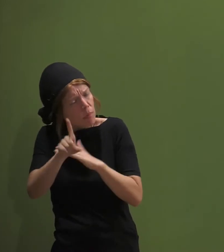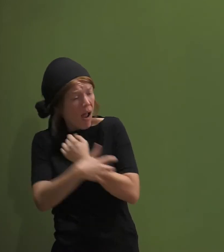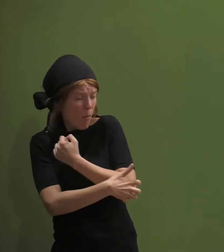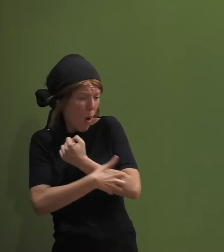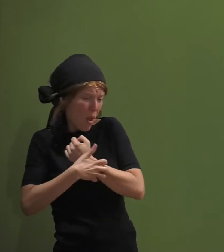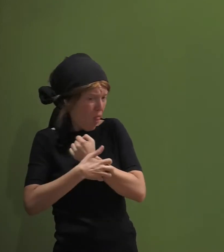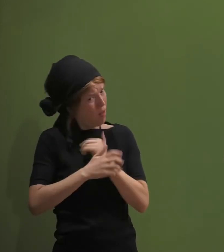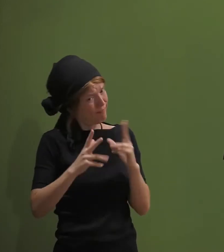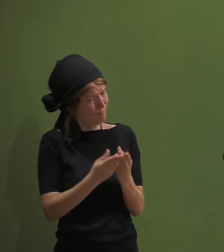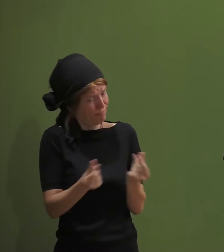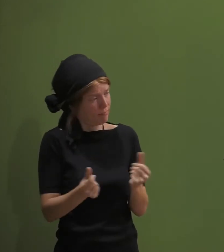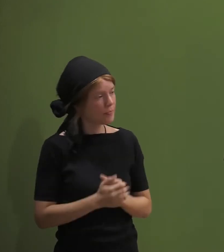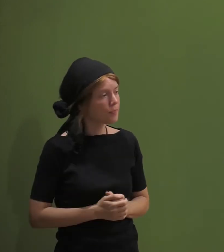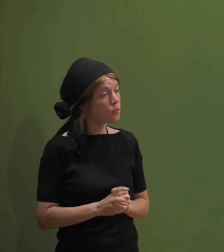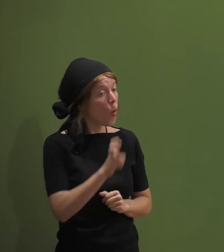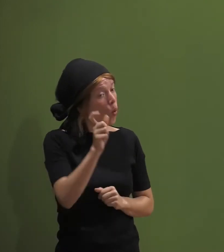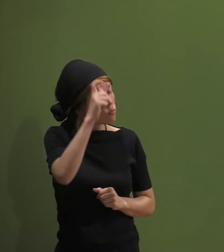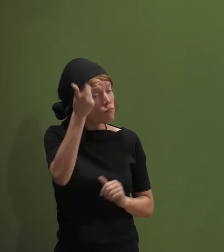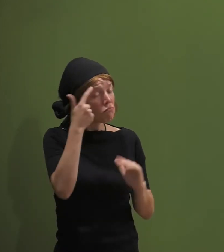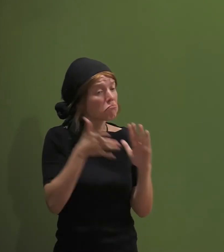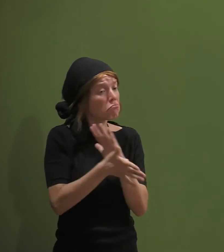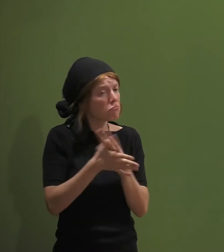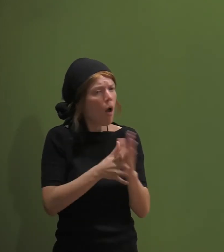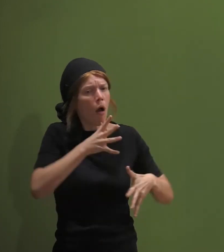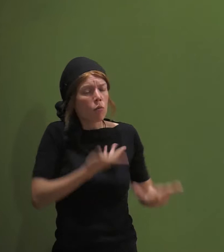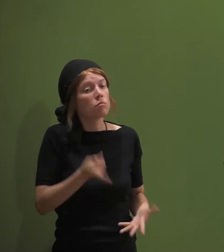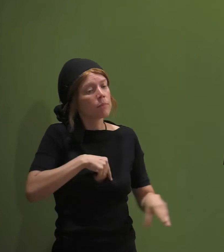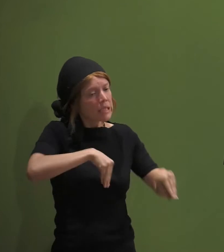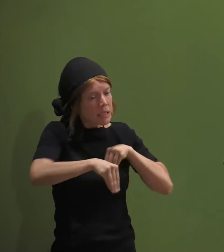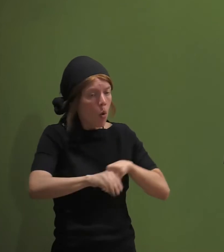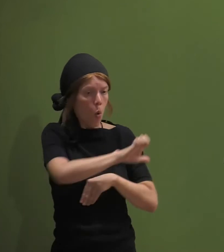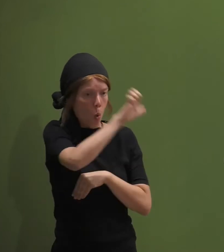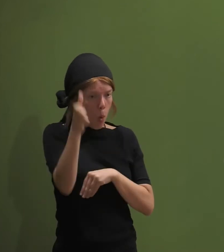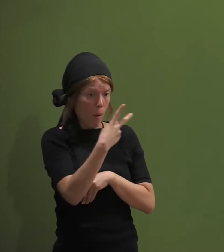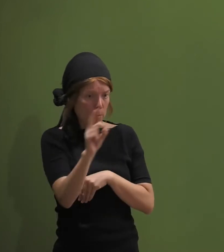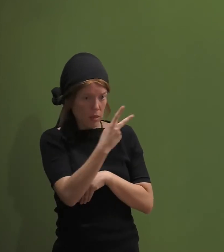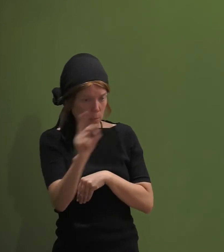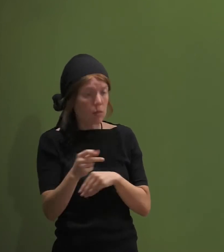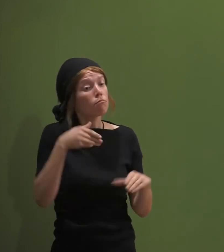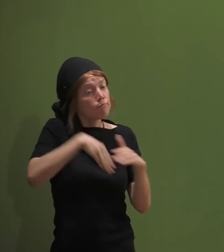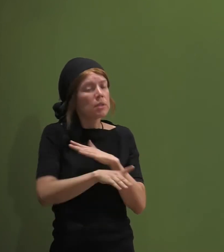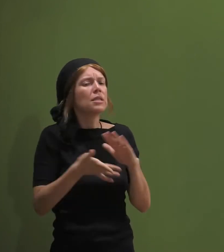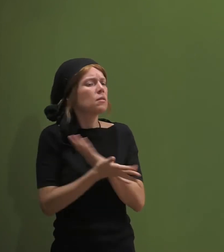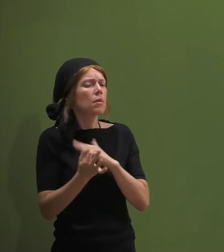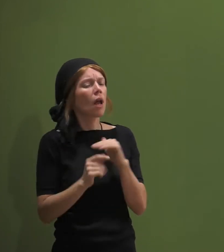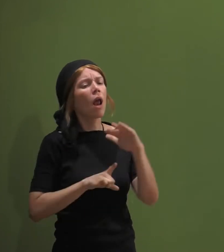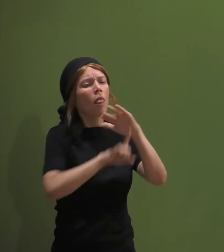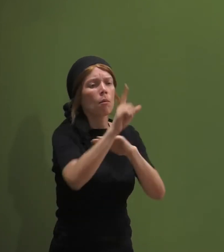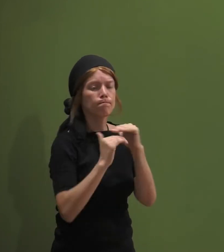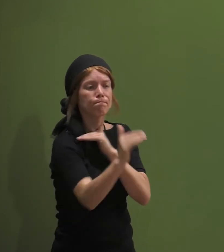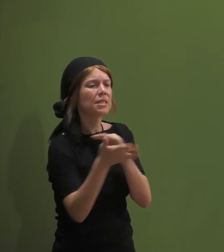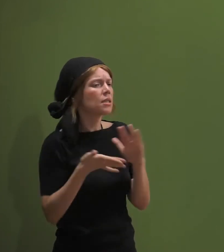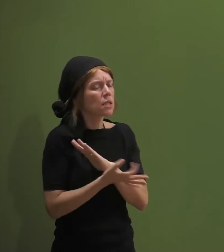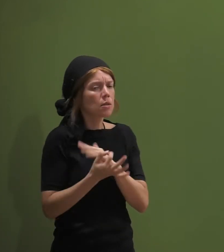pobreza. Otra definición más actual, incluida en la Estrategia Europa 2020, indica que el crecimiento sostenible